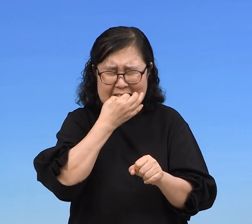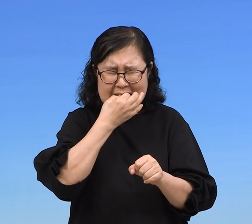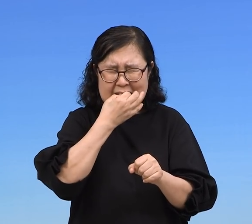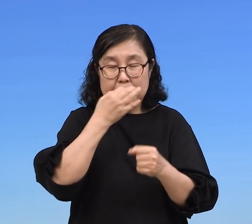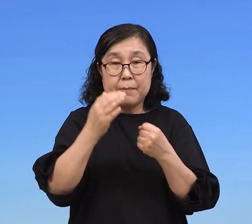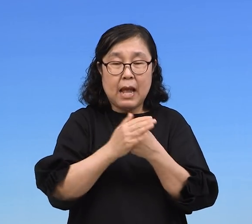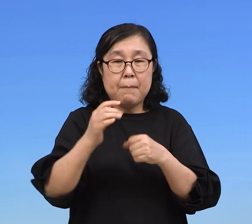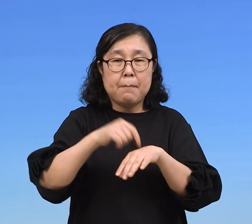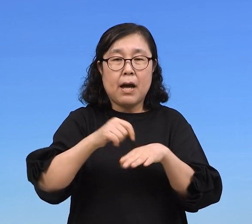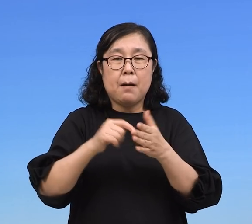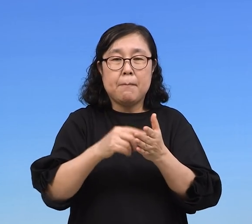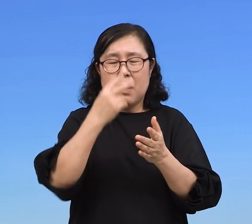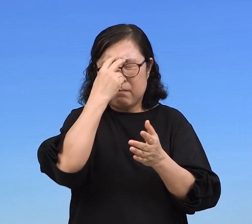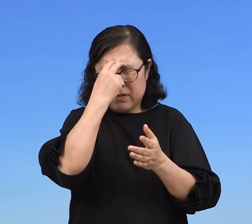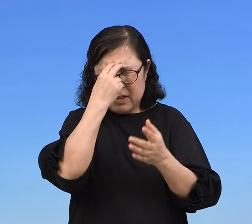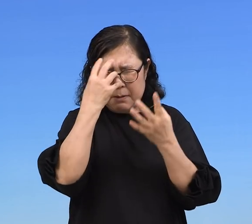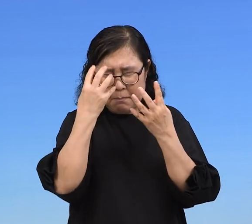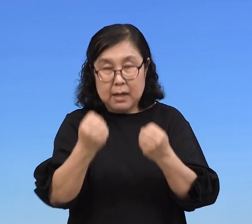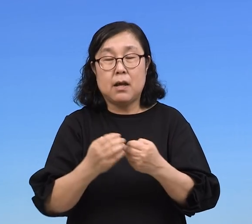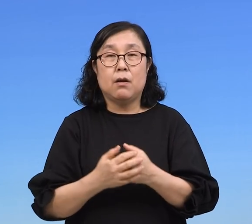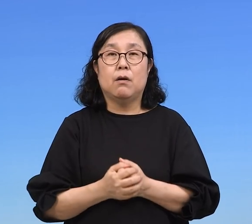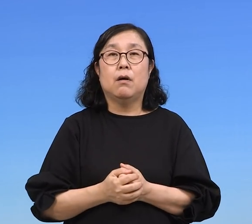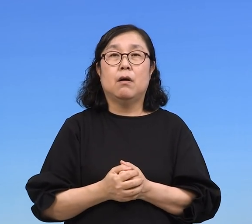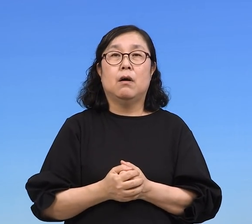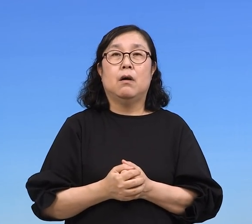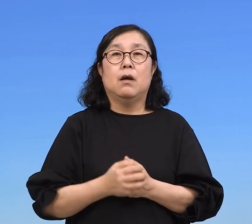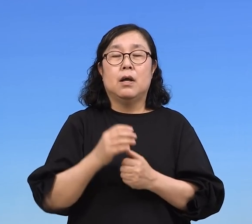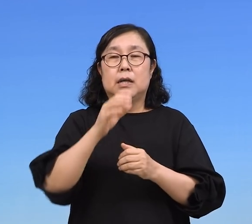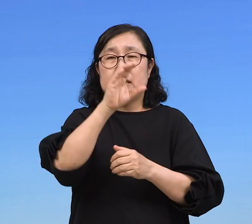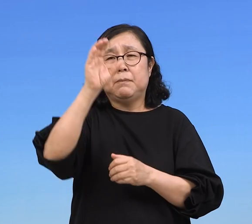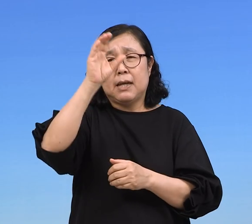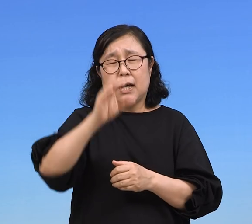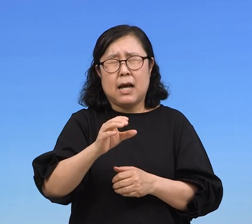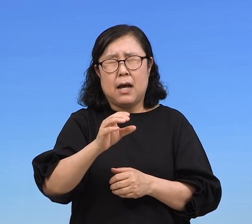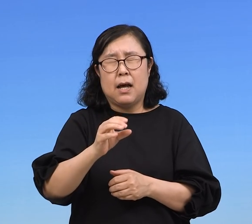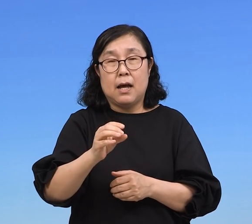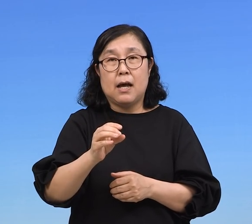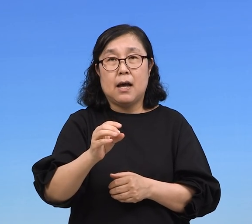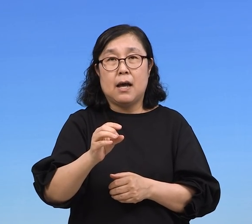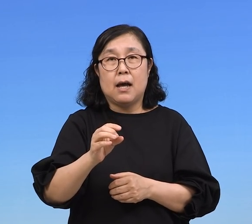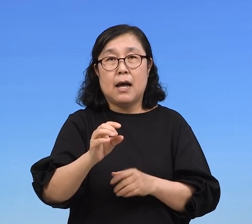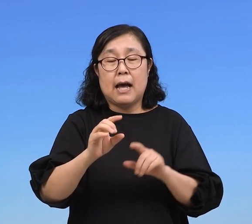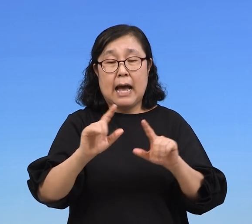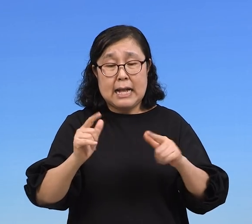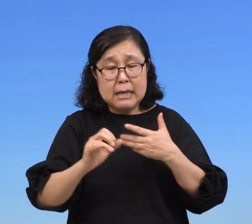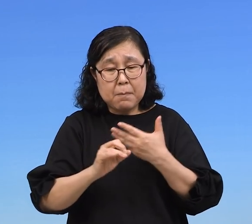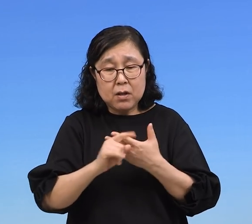내 마음에 근심이 많습니다. 오 하나님, 십자가 말고는